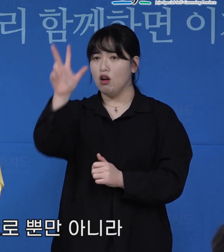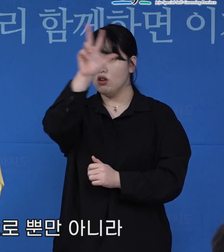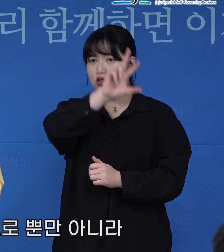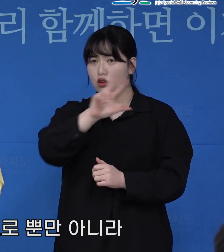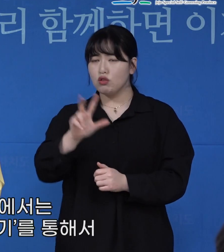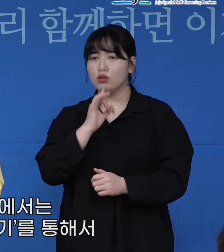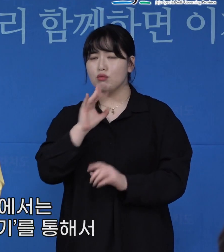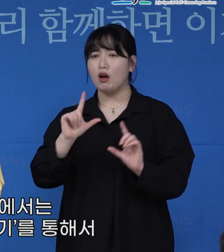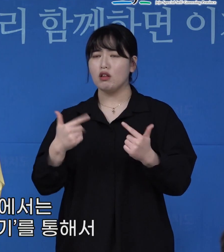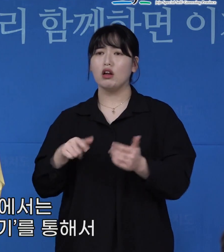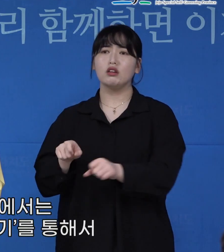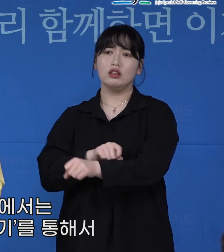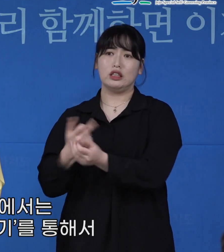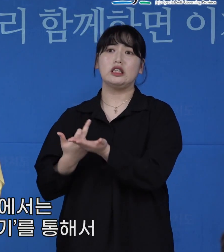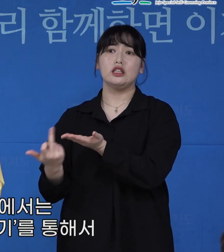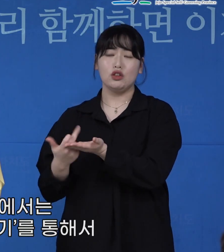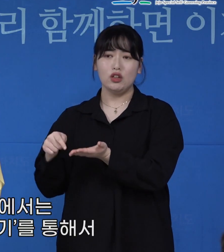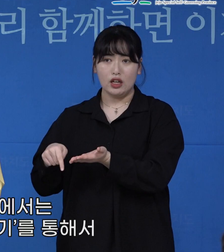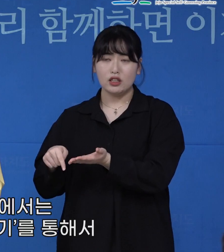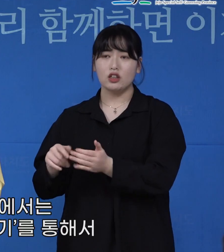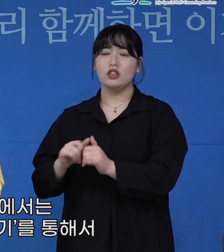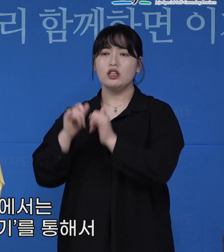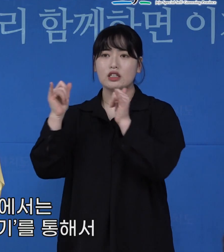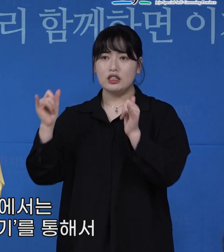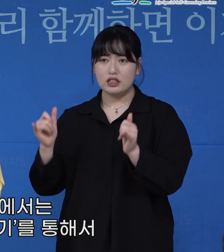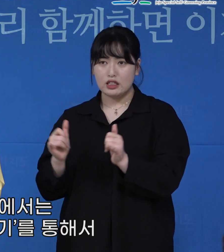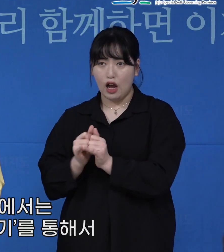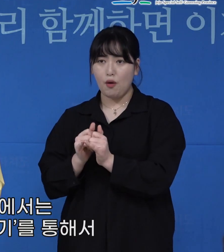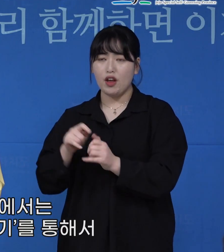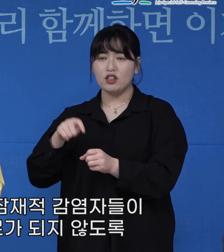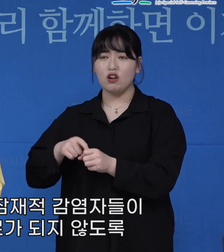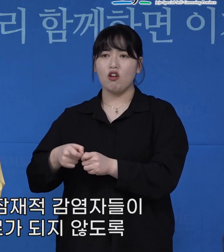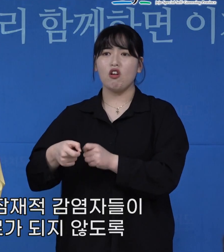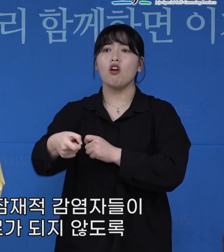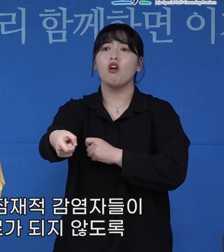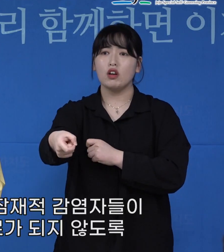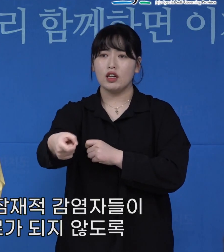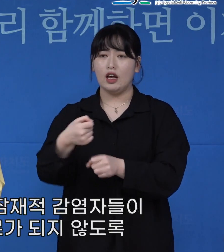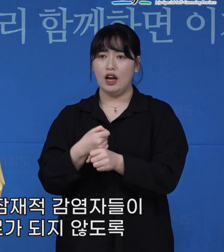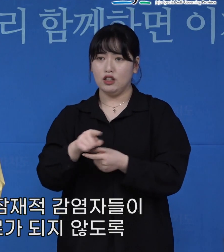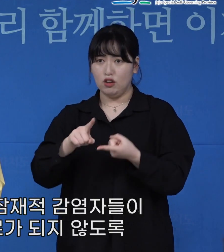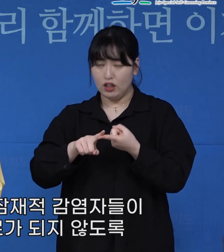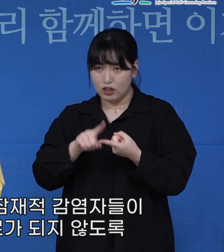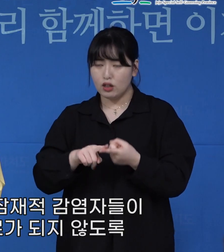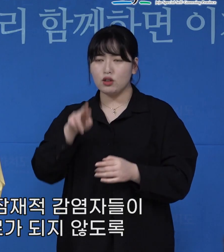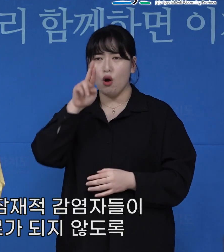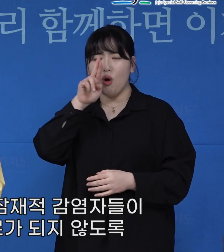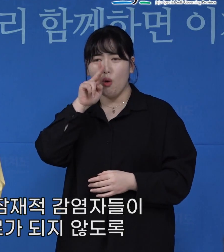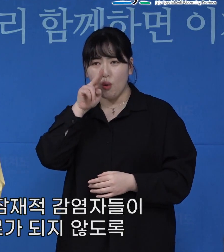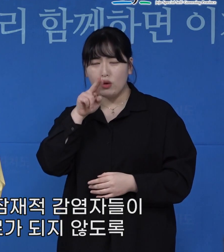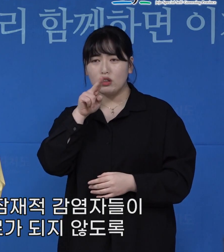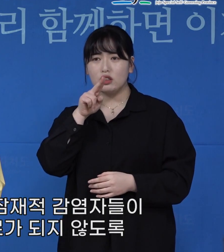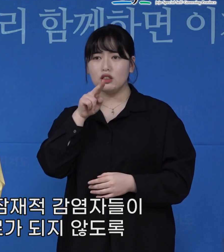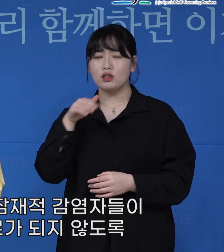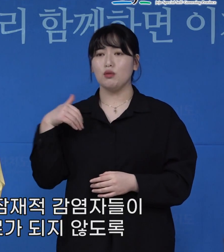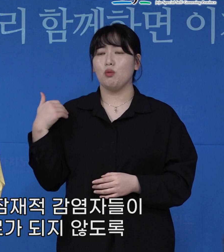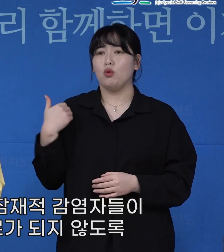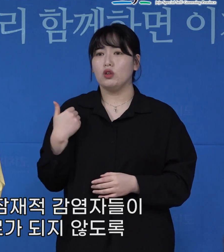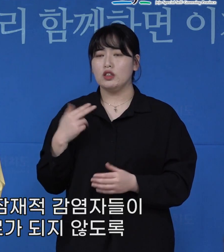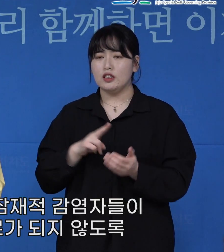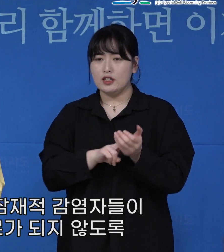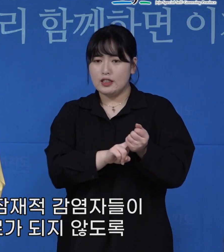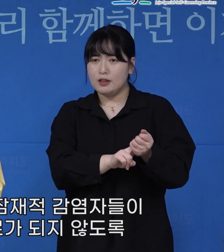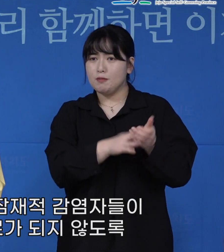전국적으로 뿐만 아니라 특히 제주에서는 사회적 거리 두기를 통해서 혹시 있을지 모르는